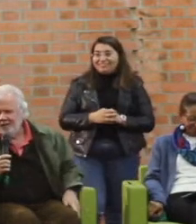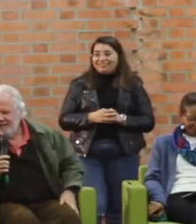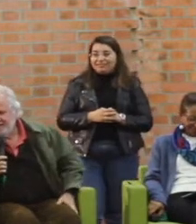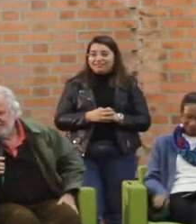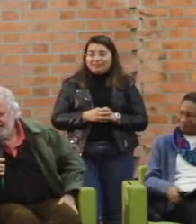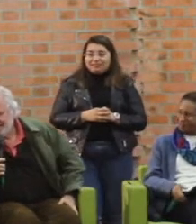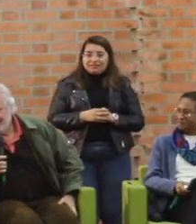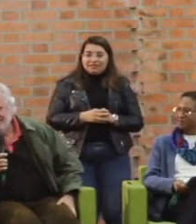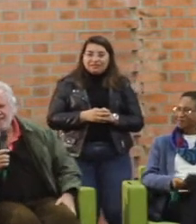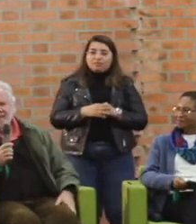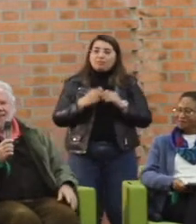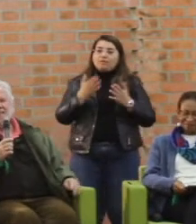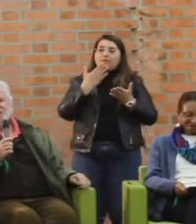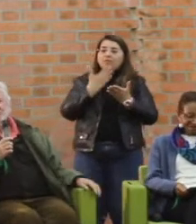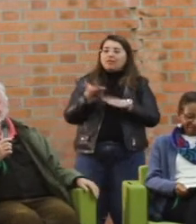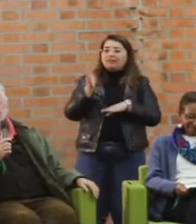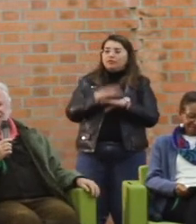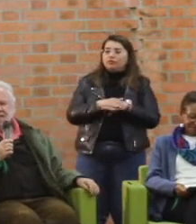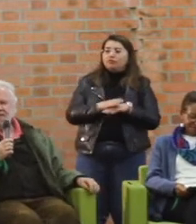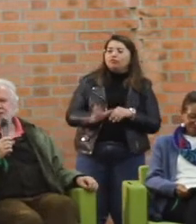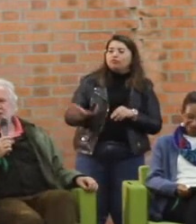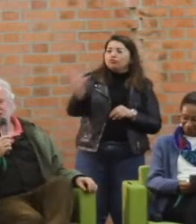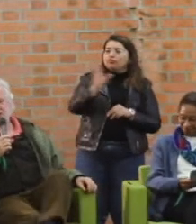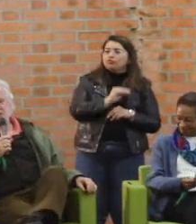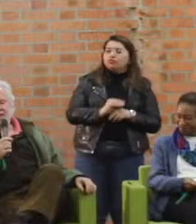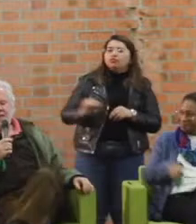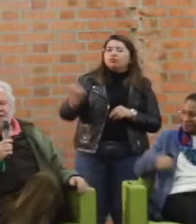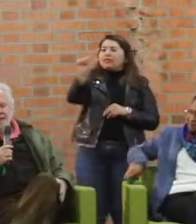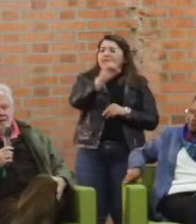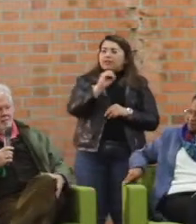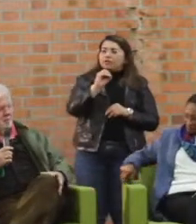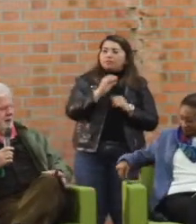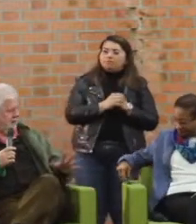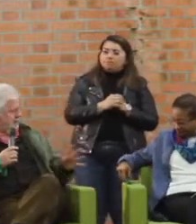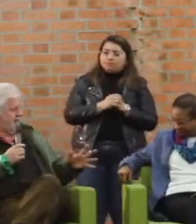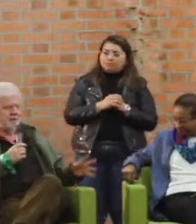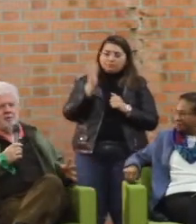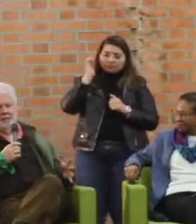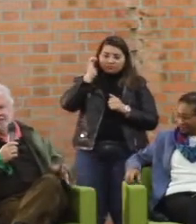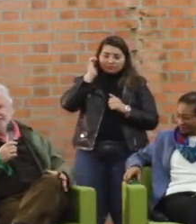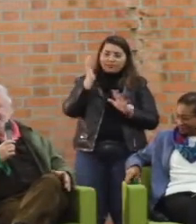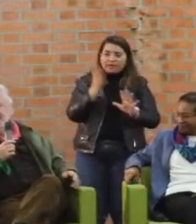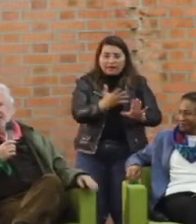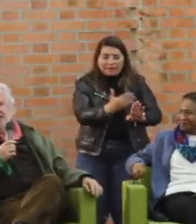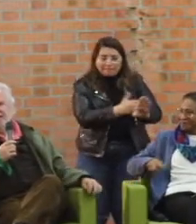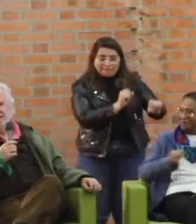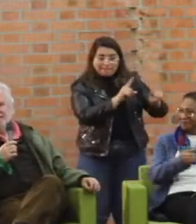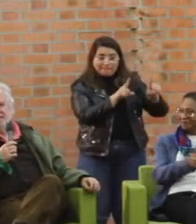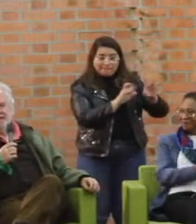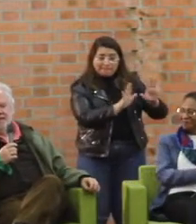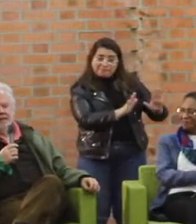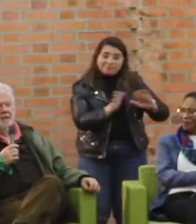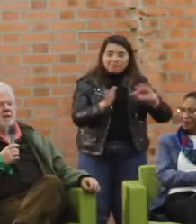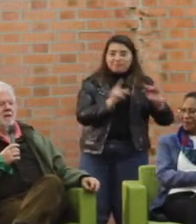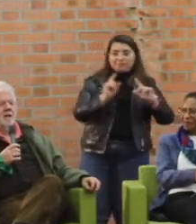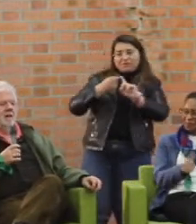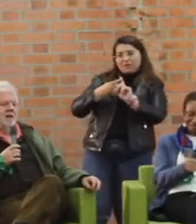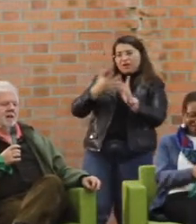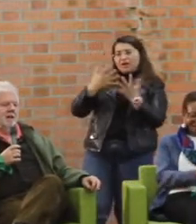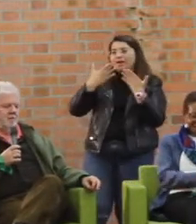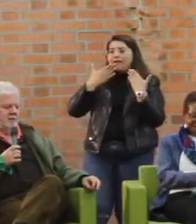Bueno buenas tardes a todas y a todos antes de responder quisiera agradecer